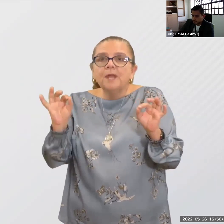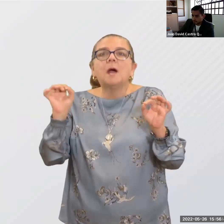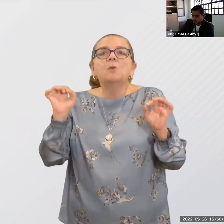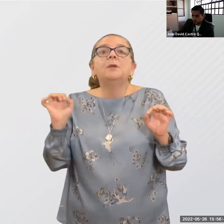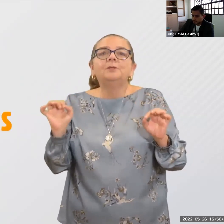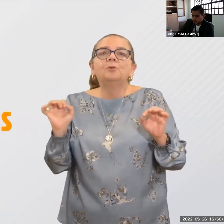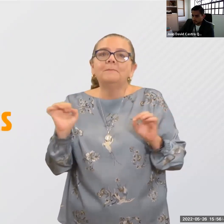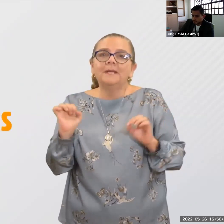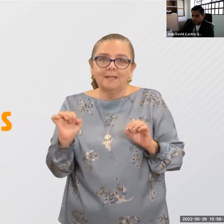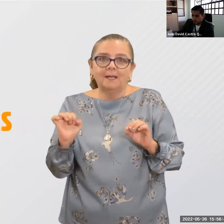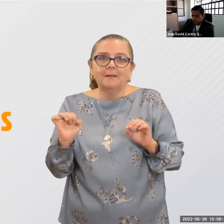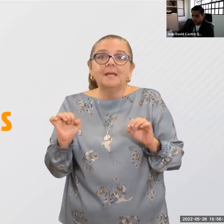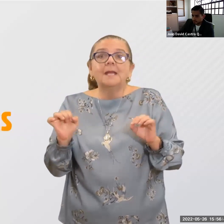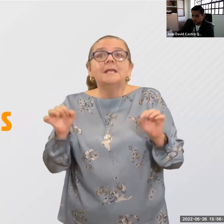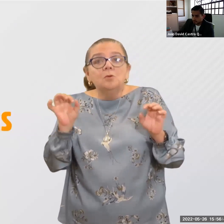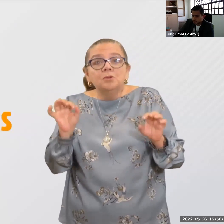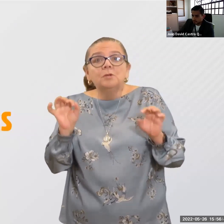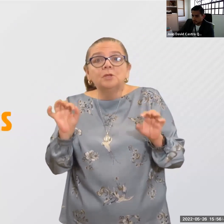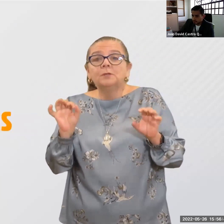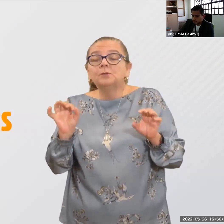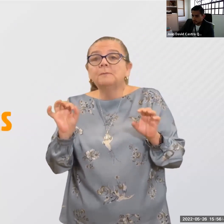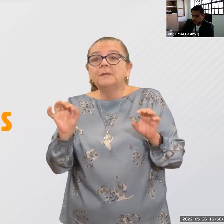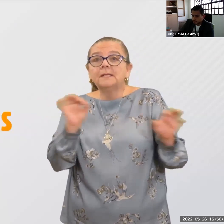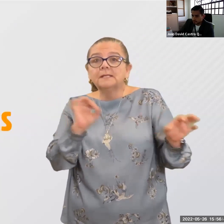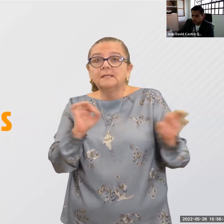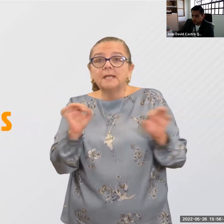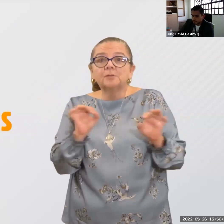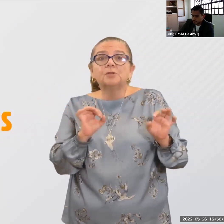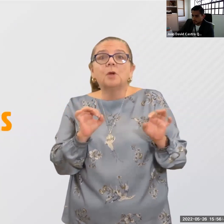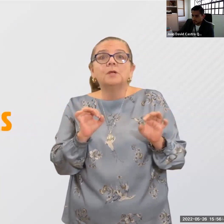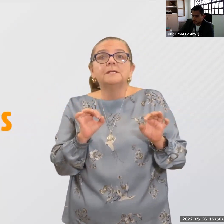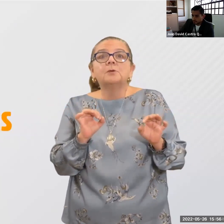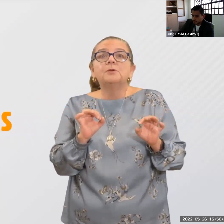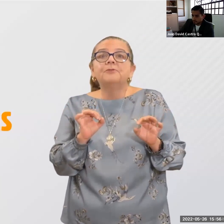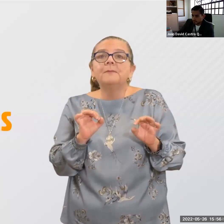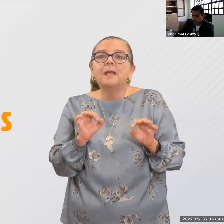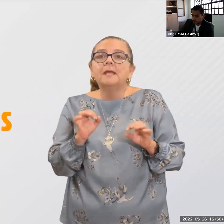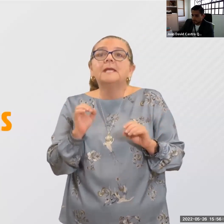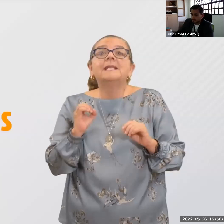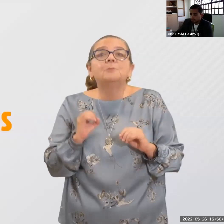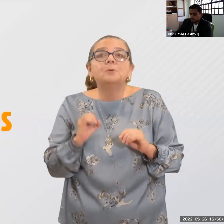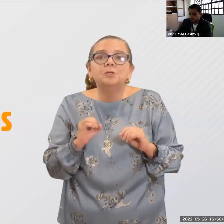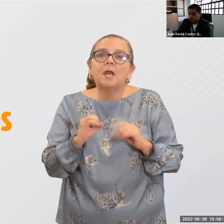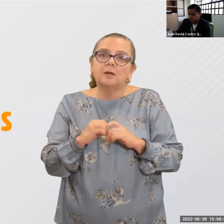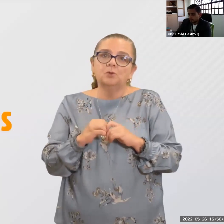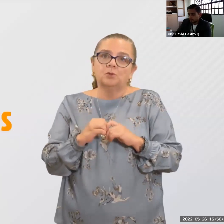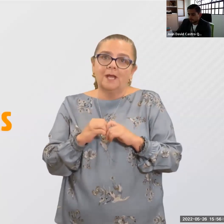a un elemento ambiental. Y algunos de los eventos ambientales que se han asociado en desarrollo de enfermedad es la exposición a la luz solar